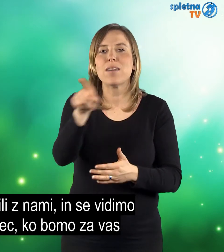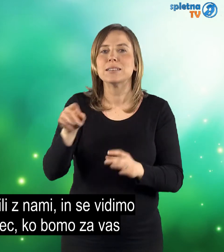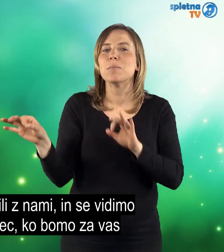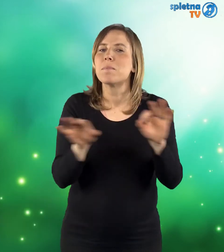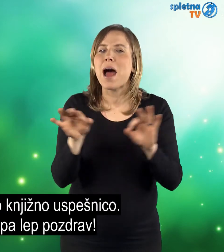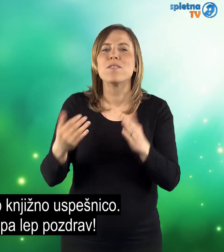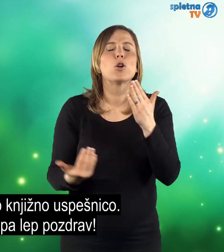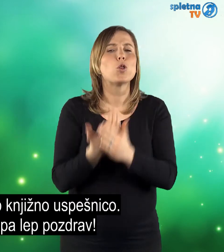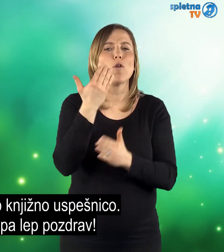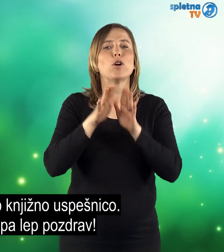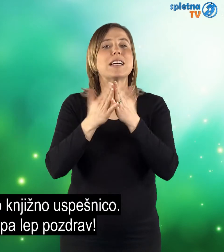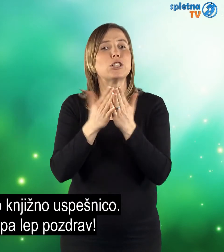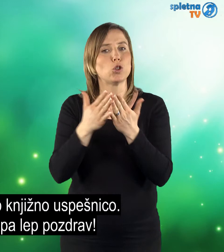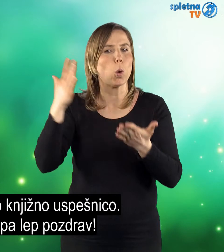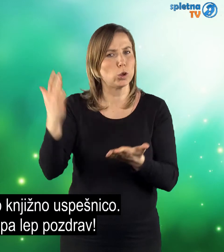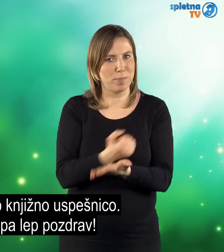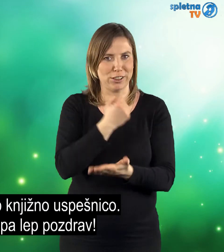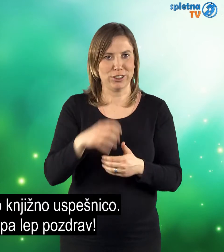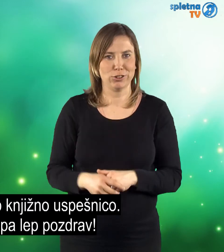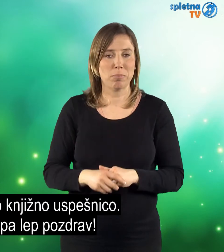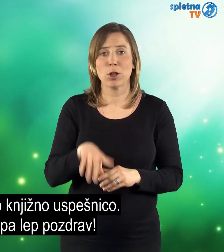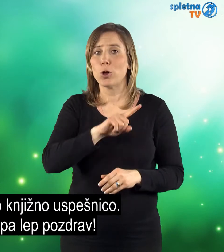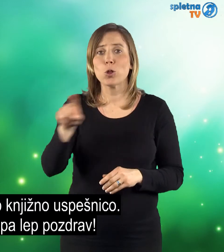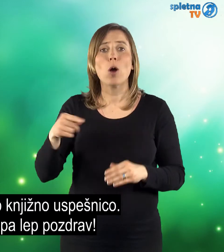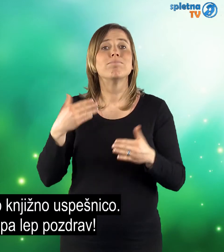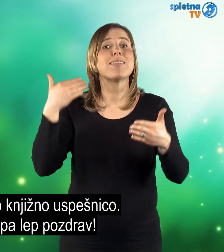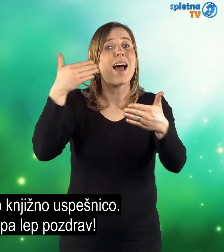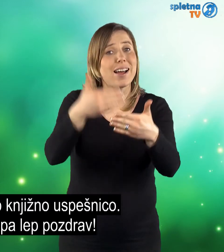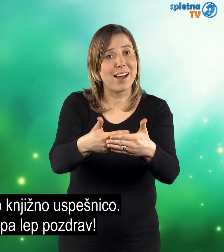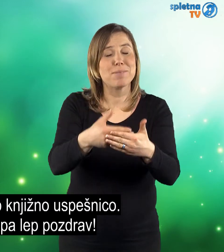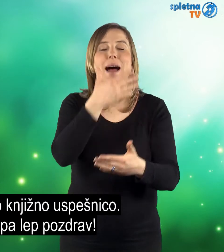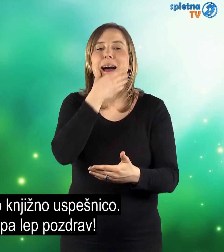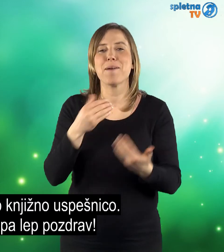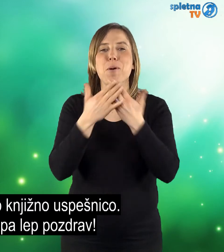pripravili novo knjižno uspešnico. Do takrat pa lep pozdrav!